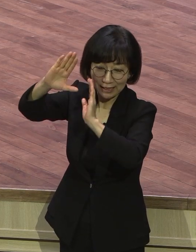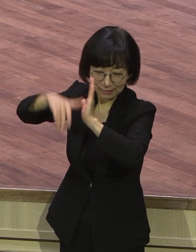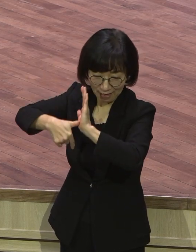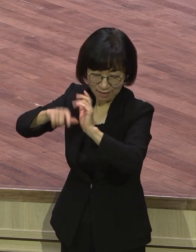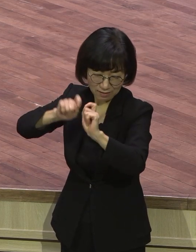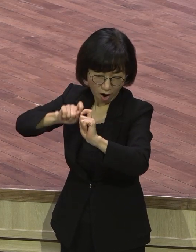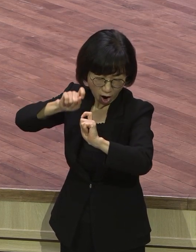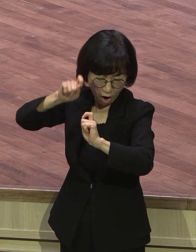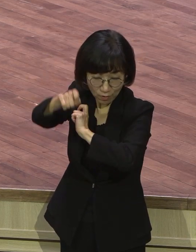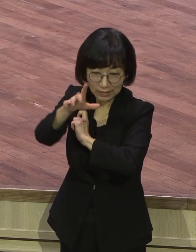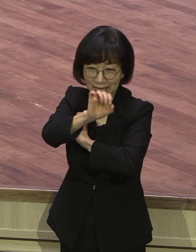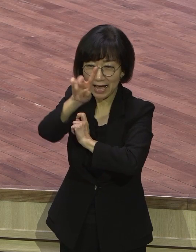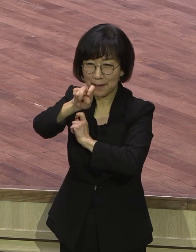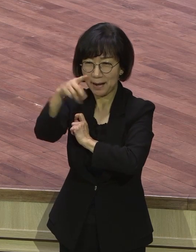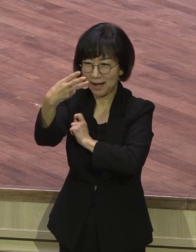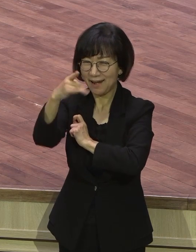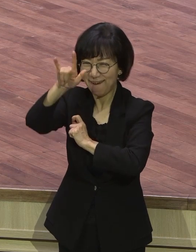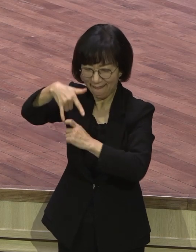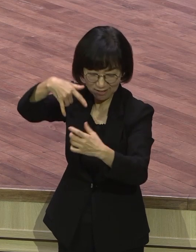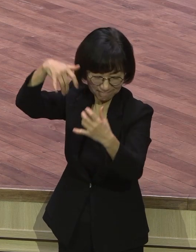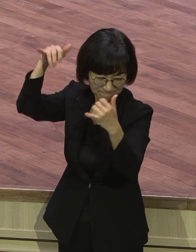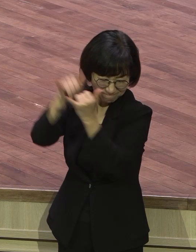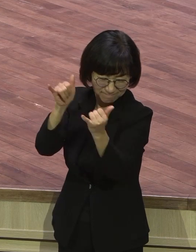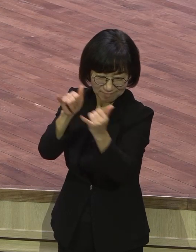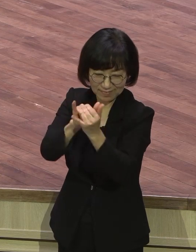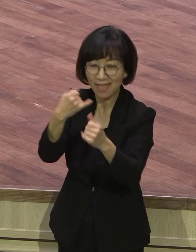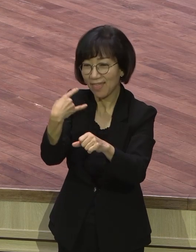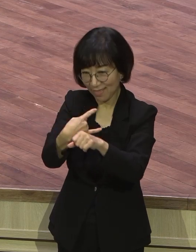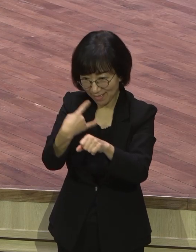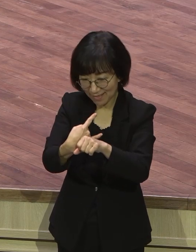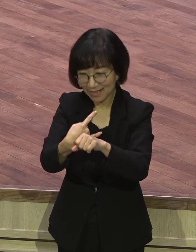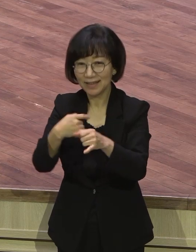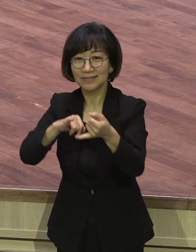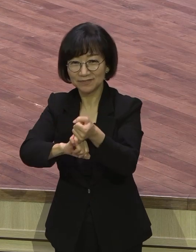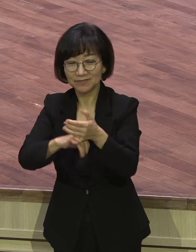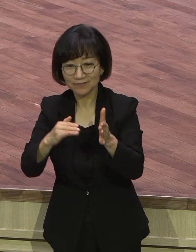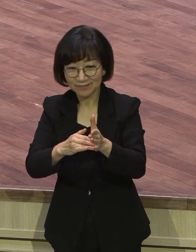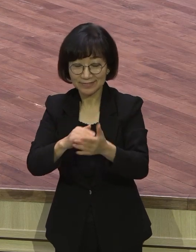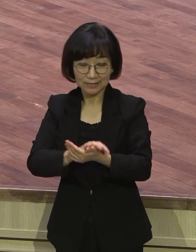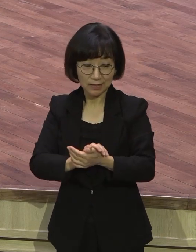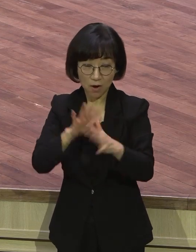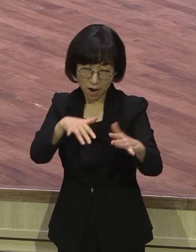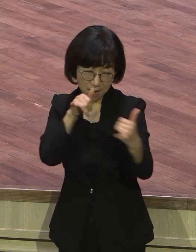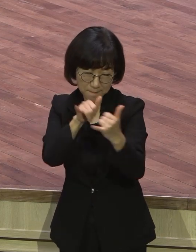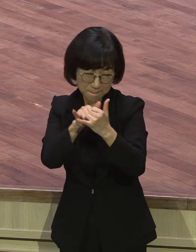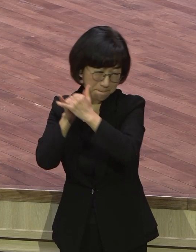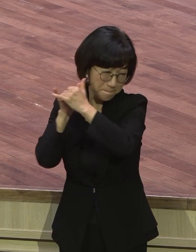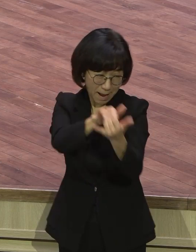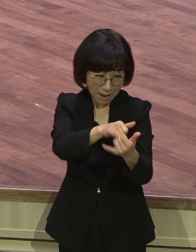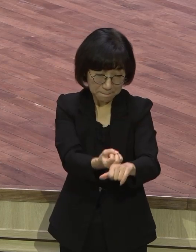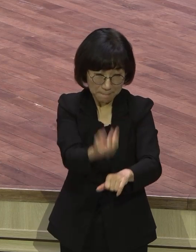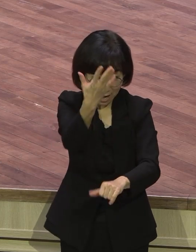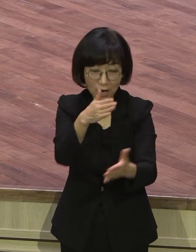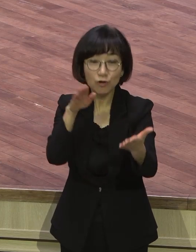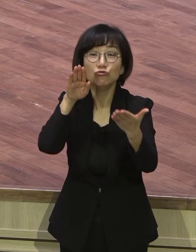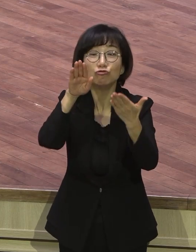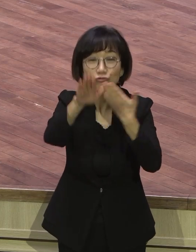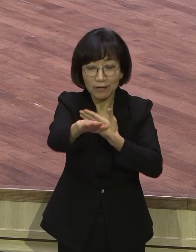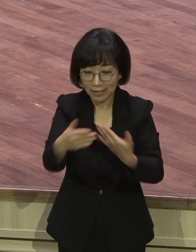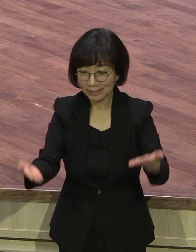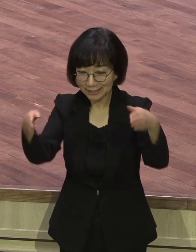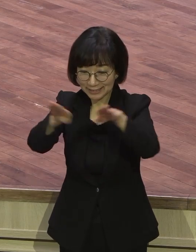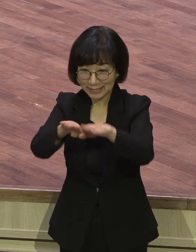하셨다 하였더라. 자 아멜레카의 전쟁에서 승리한 후에 모세가 단을 그렇게 쌓고 그